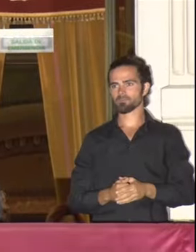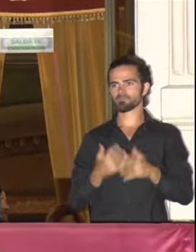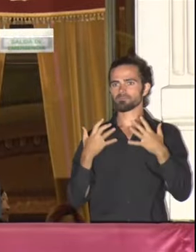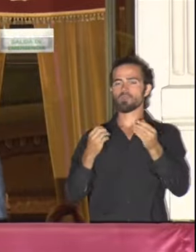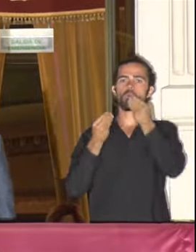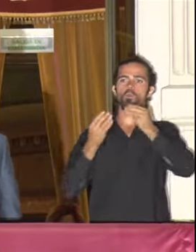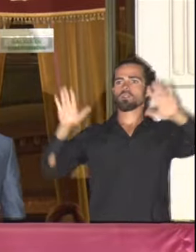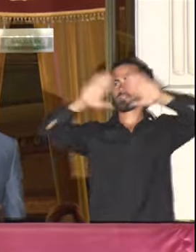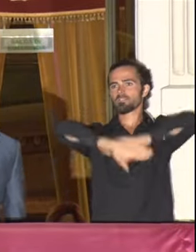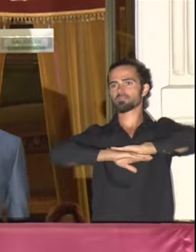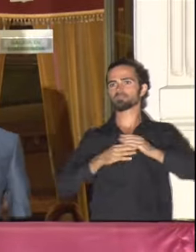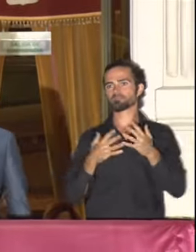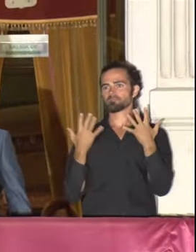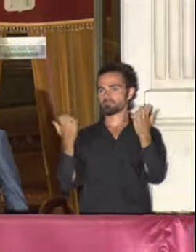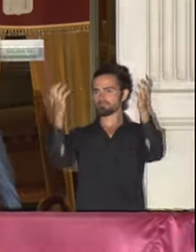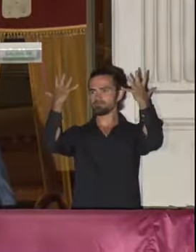Buenas noches.